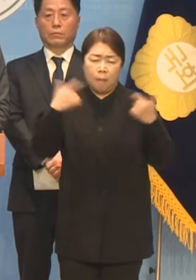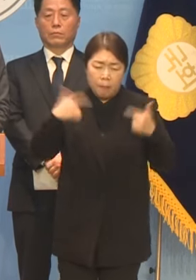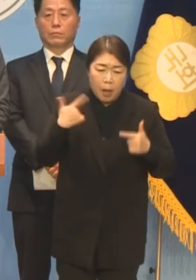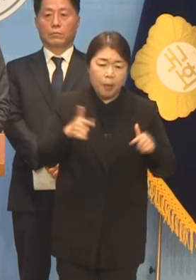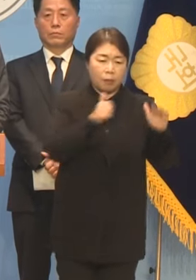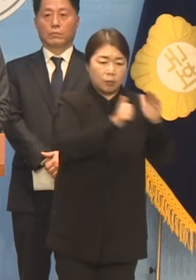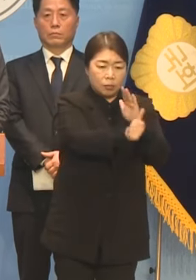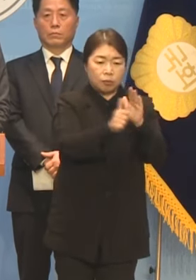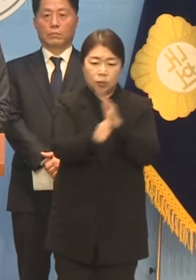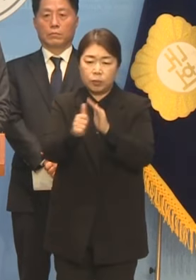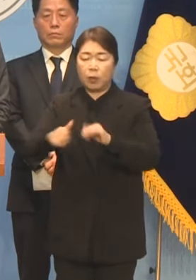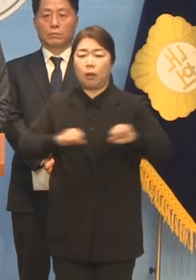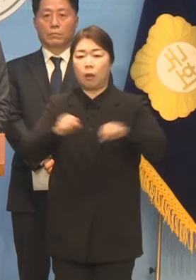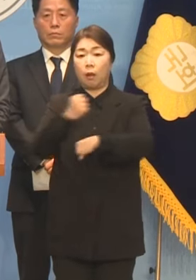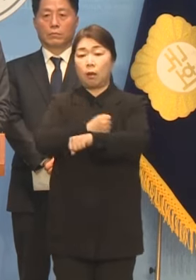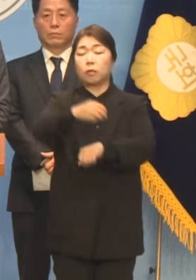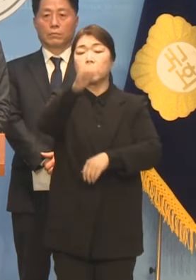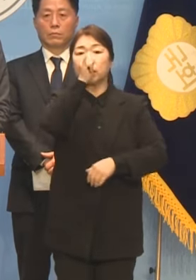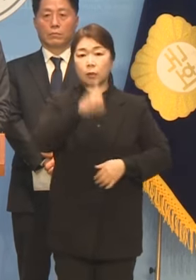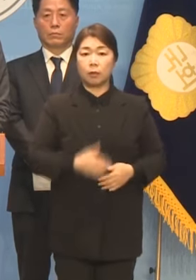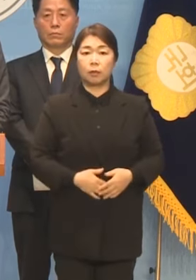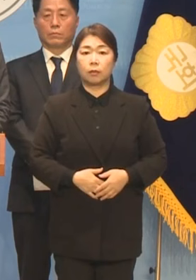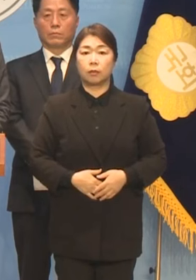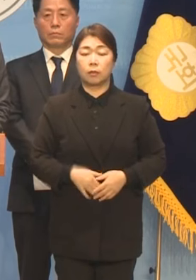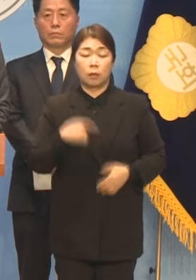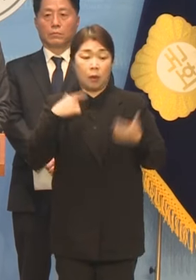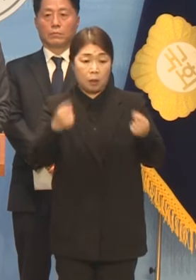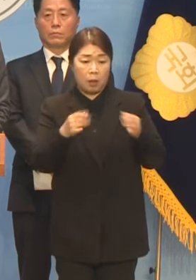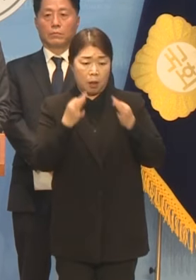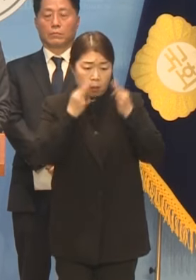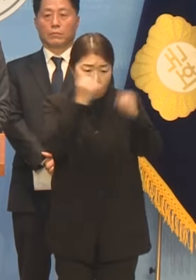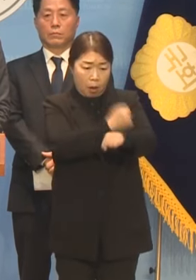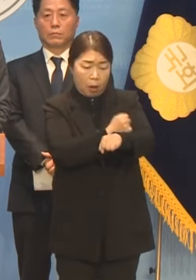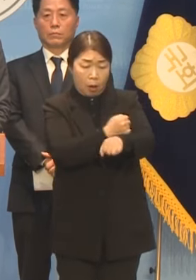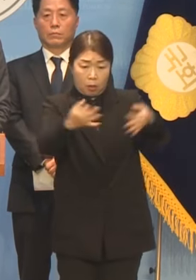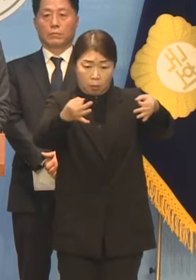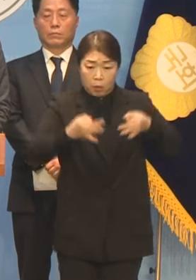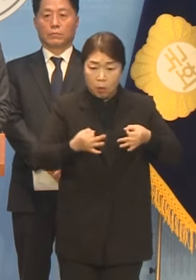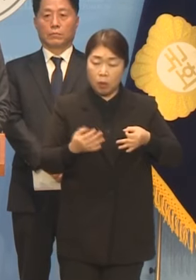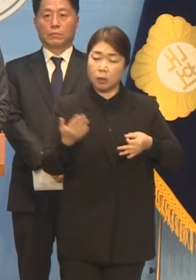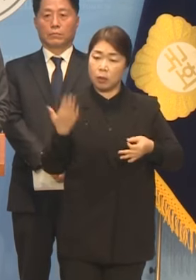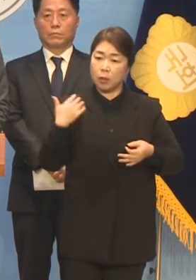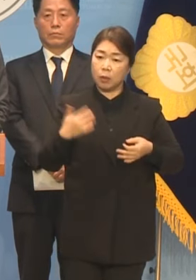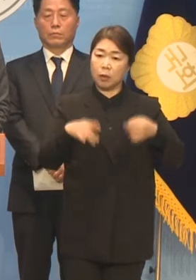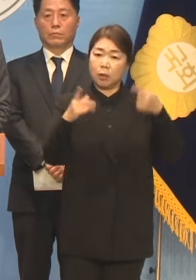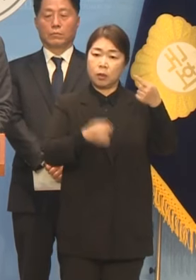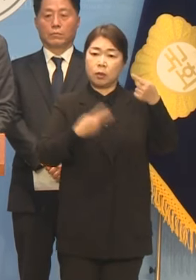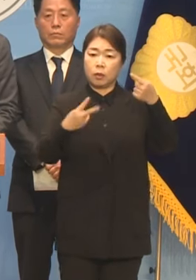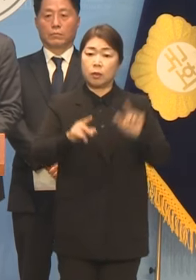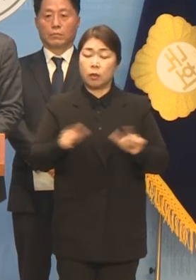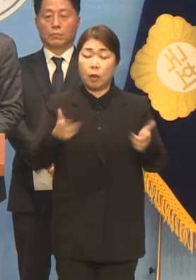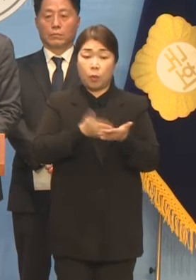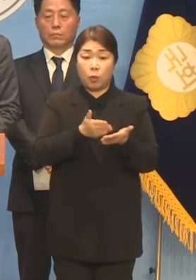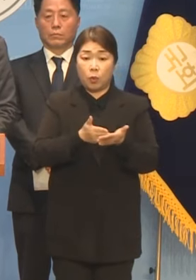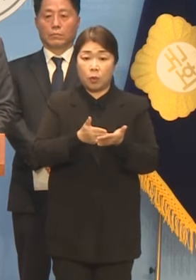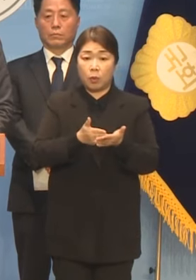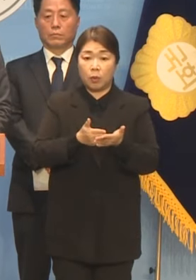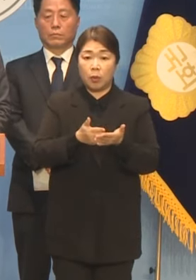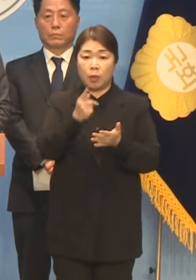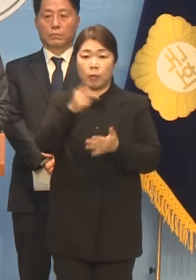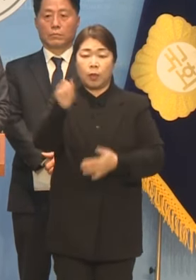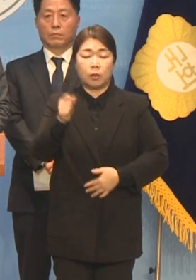현장을 누비고 있습니다 이런 노력이 밑걸음이 되어서인지 지난 2일 보도된 KBS 여론